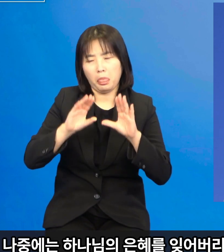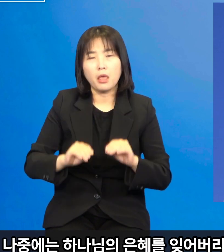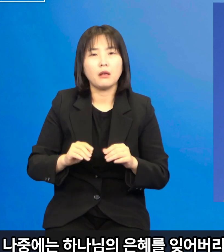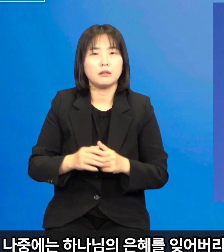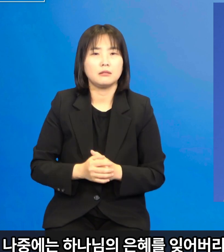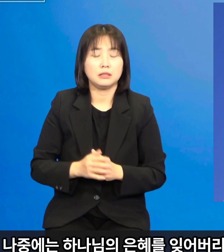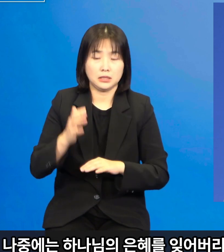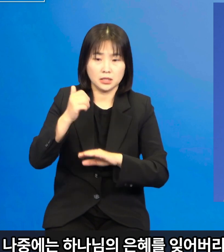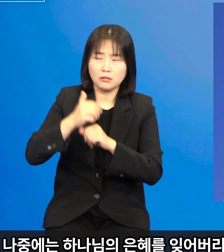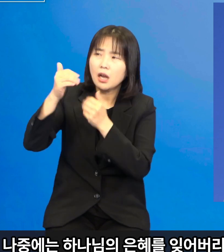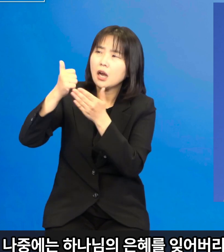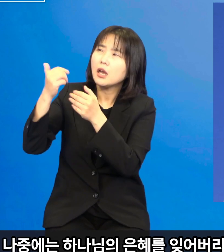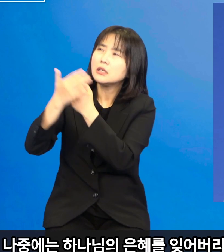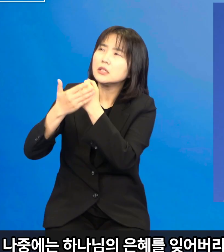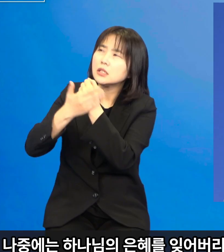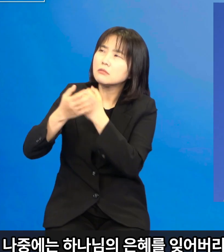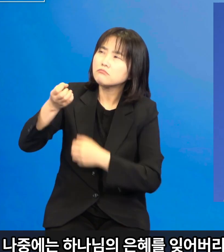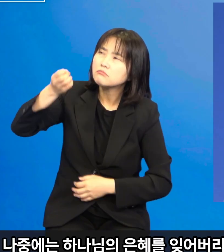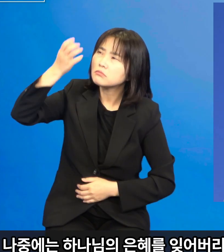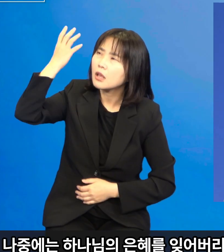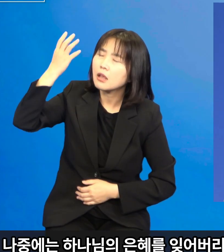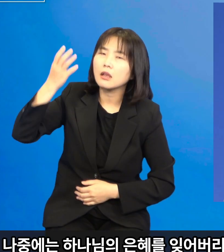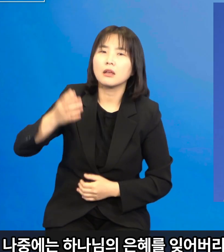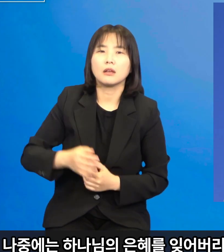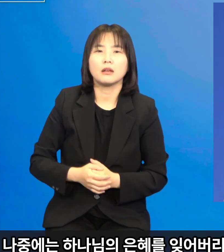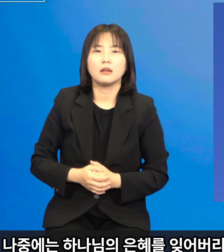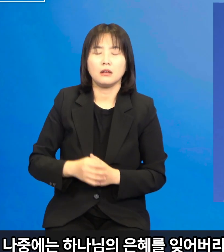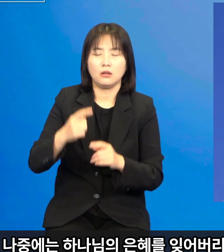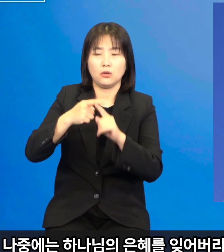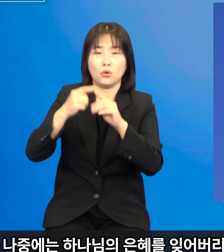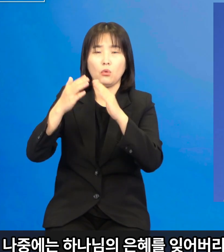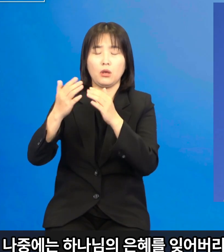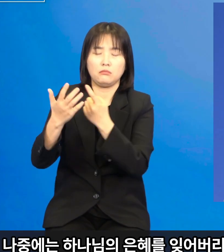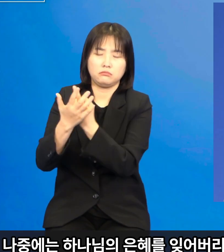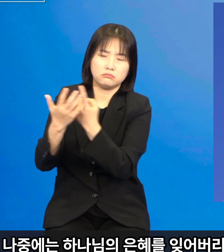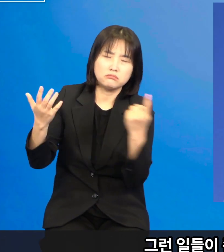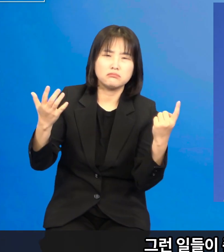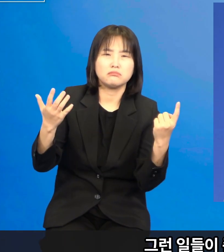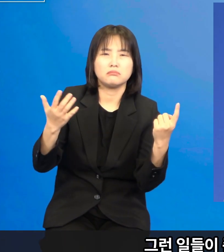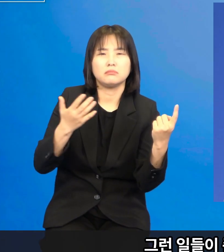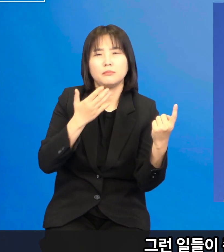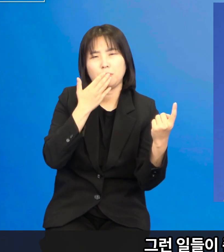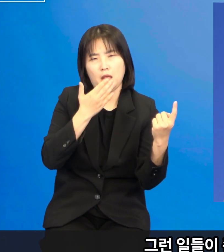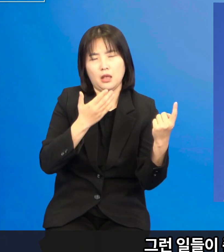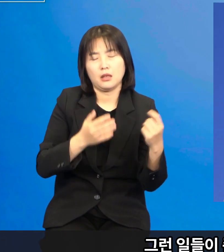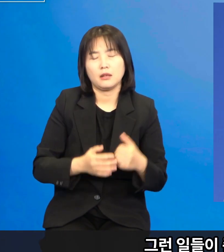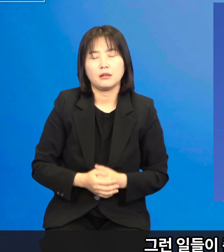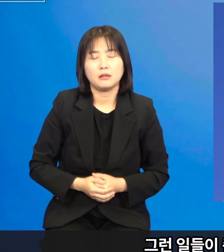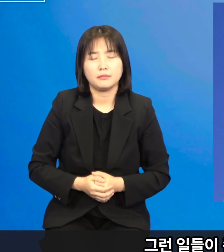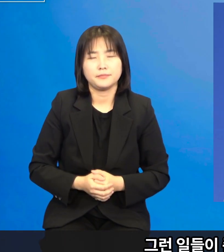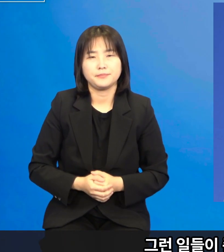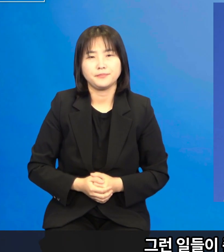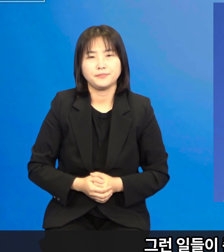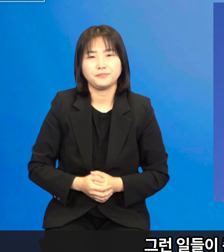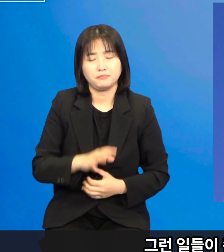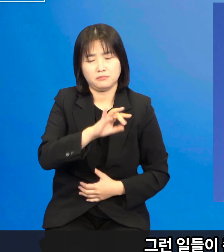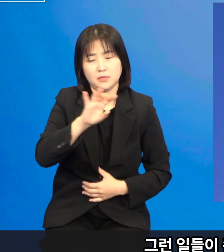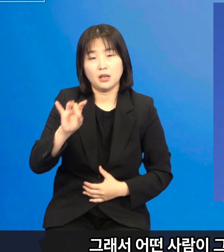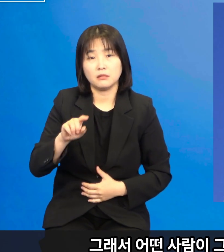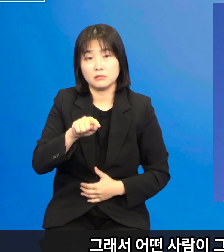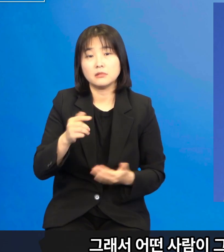하나님의 은혜를 잊어버리기도 하고요, 교회를 떠나기도 합니다. 그런 일들이 종종